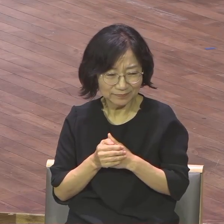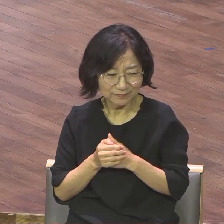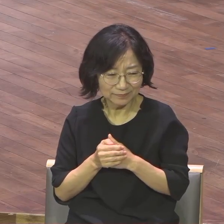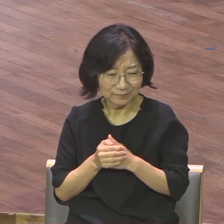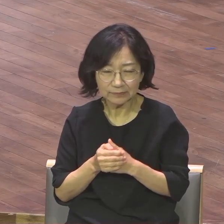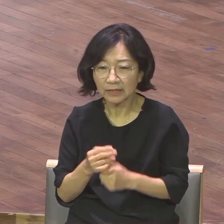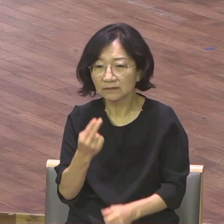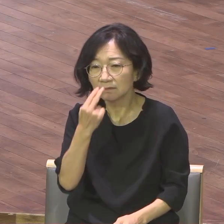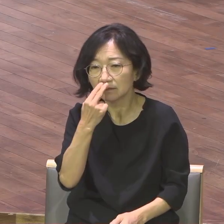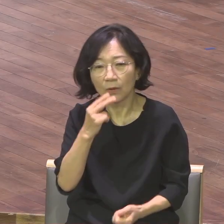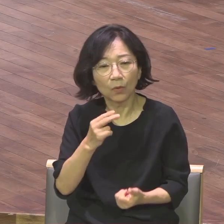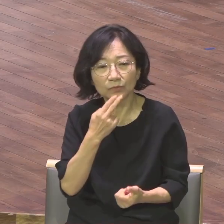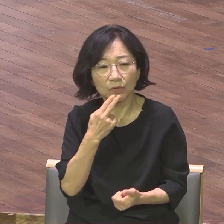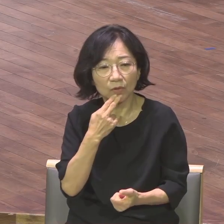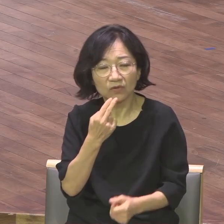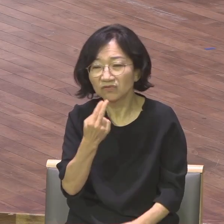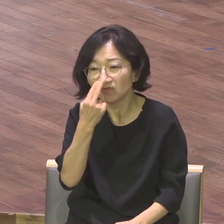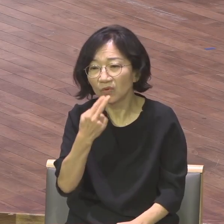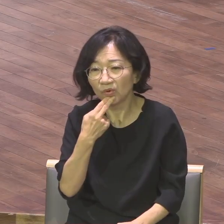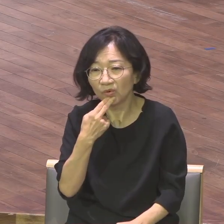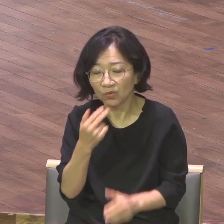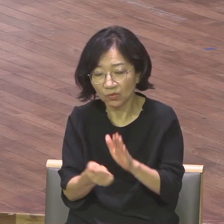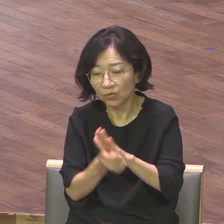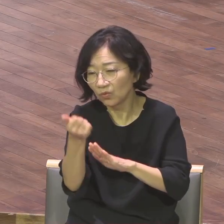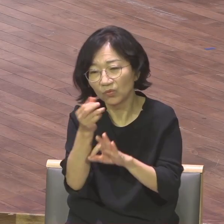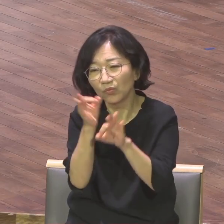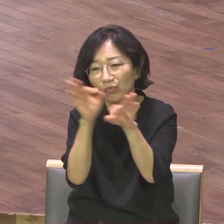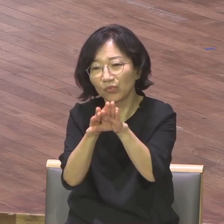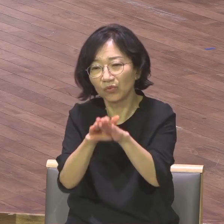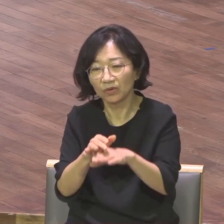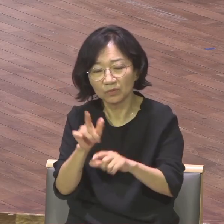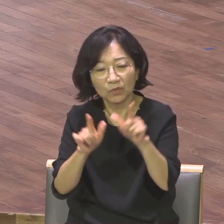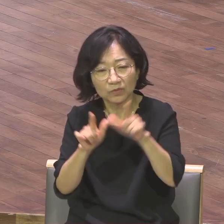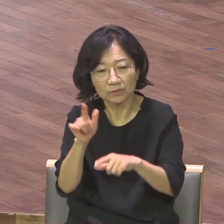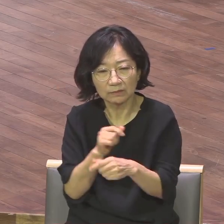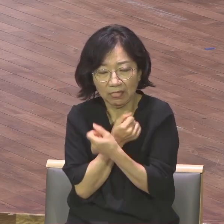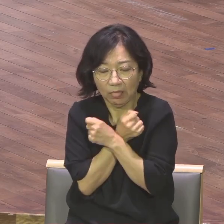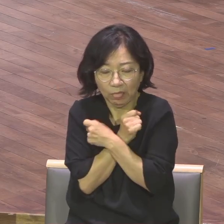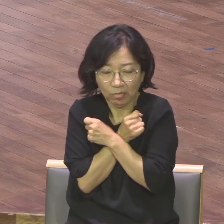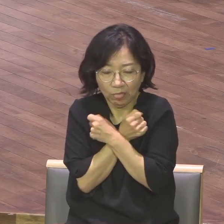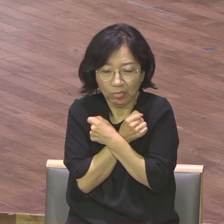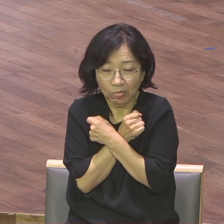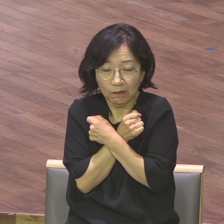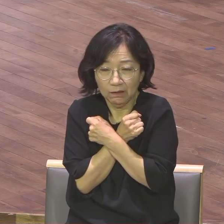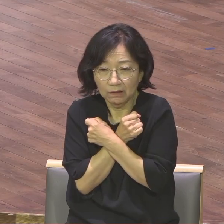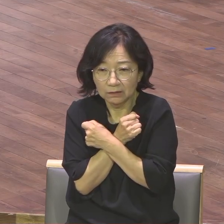생명력이 전혀 없는, 산소망이 전혀 없는 상태, 이게 마른 뼈지요.